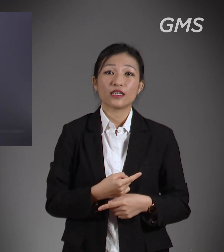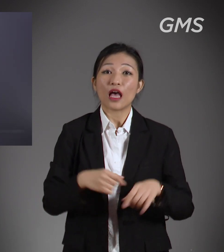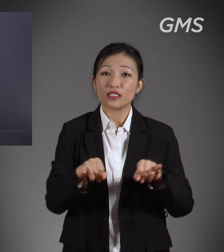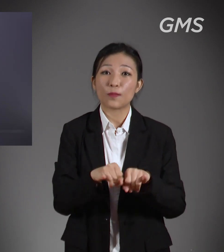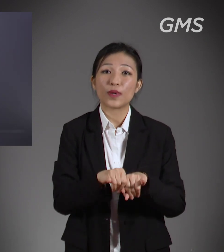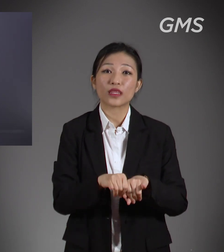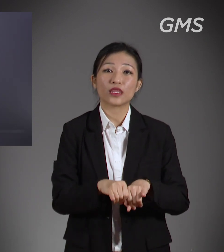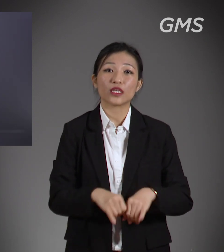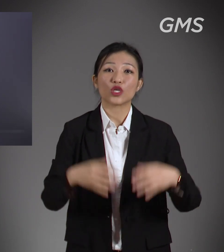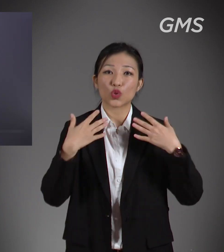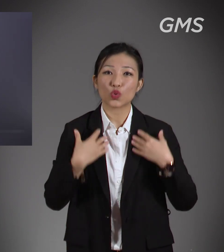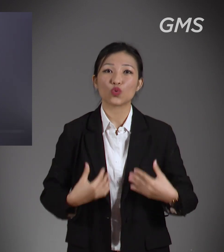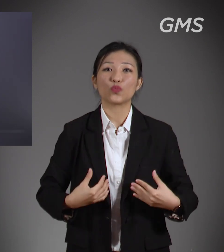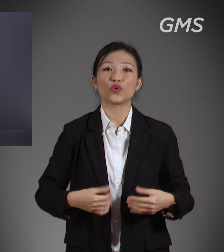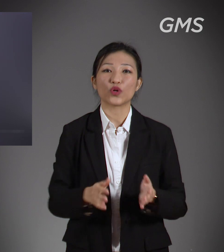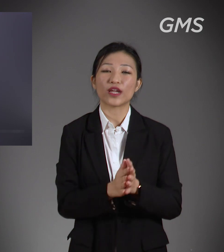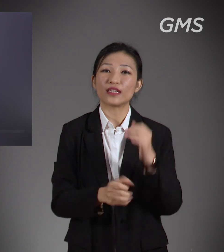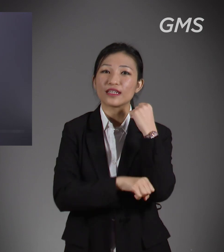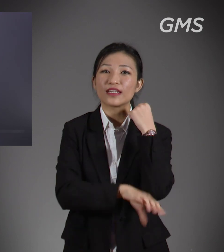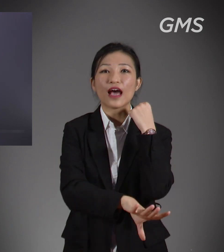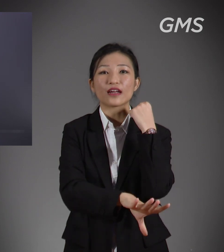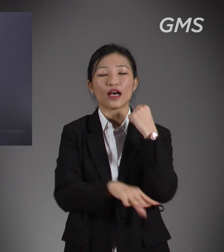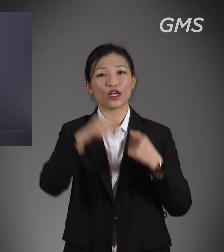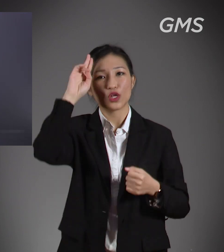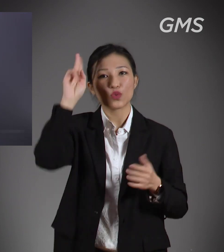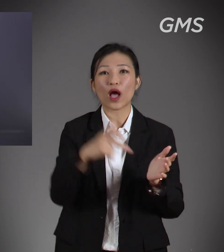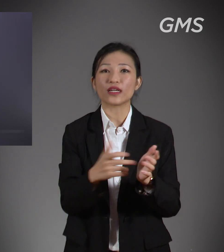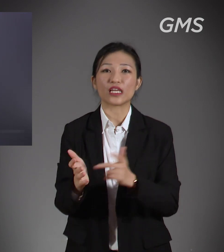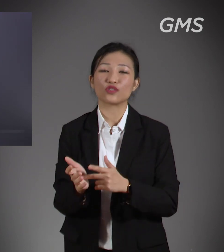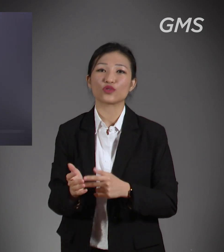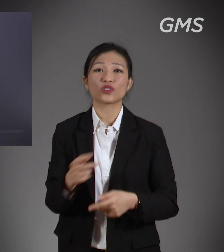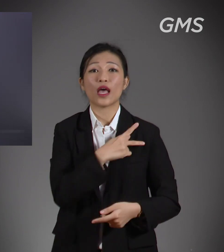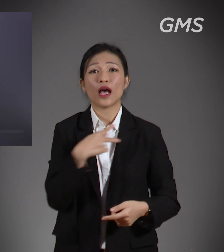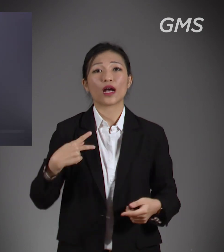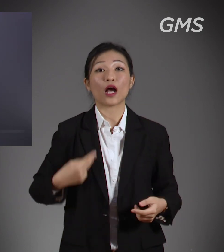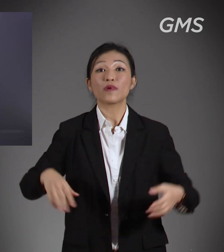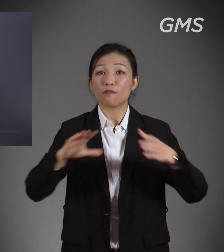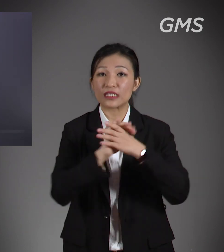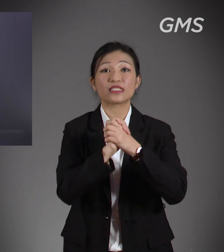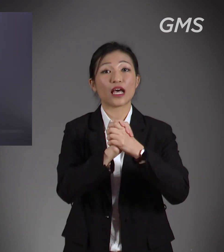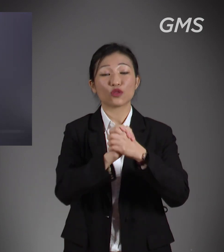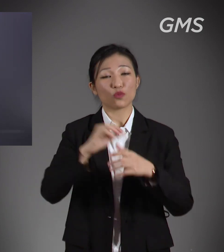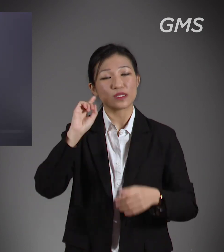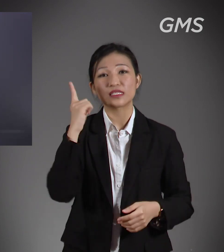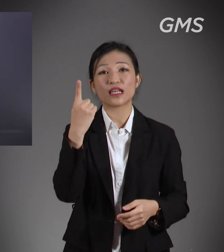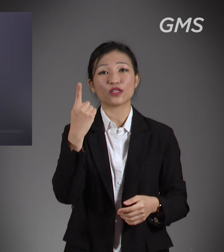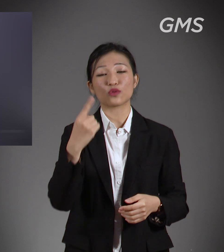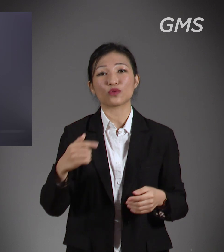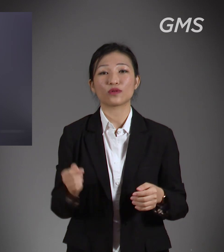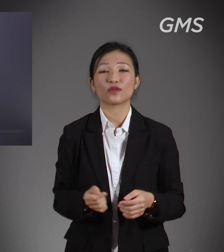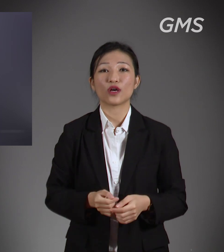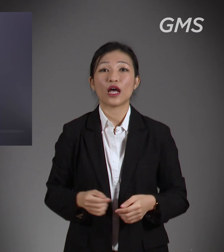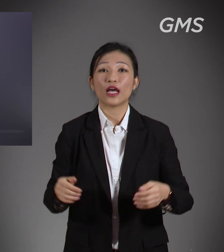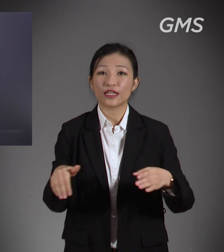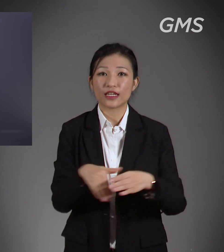meminumnya. Maka kami bersatu di dalam kematian Kristus dan bangkit di dalam kehidupan yang baru, kehidupan